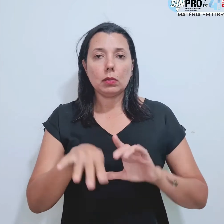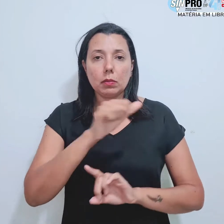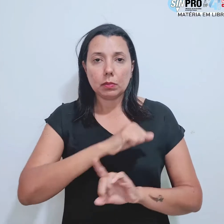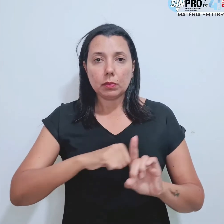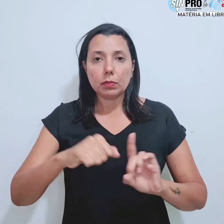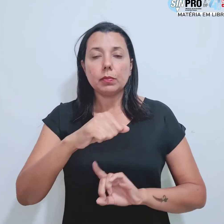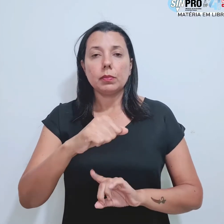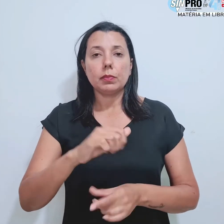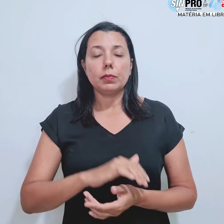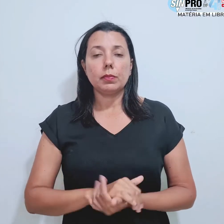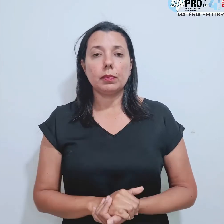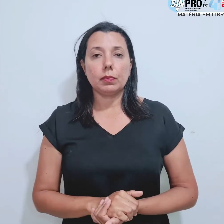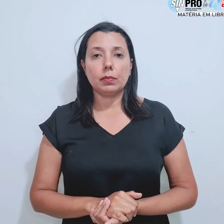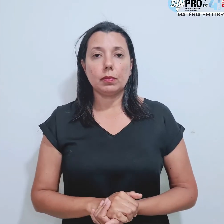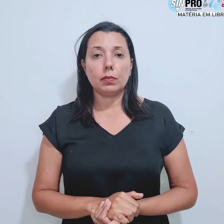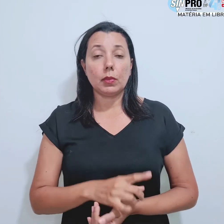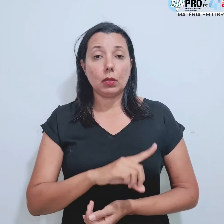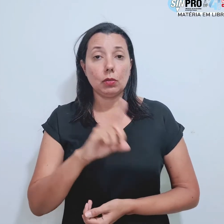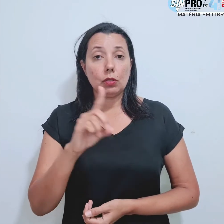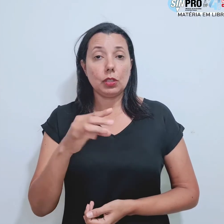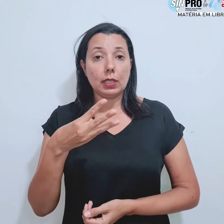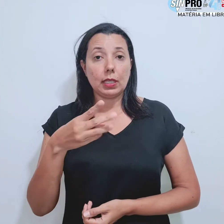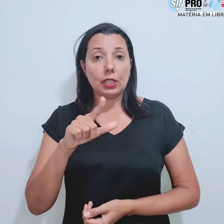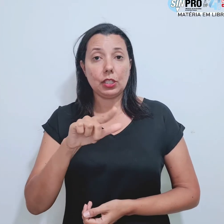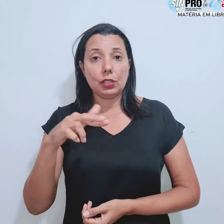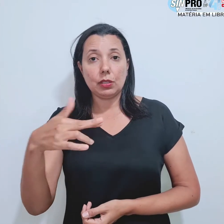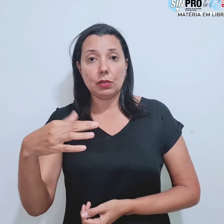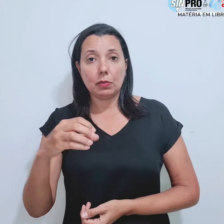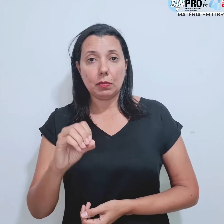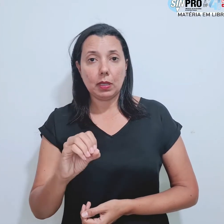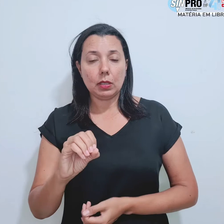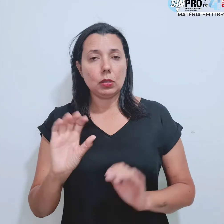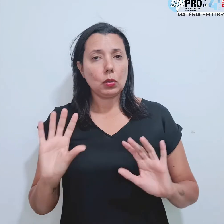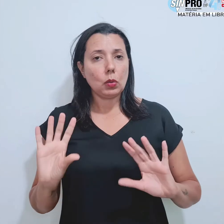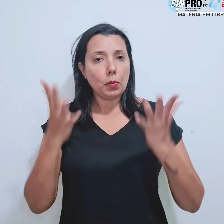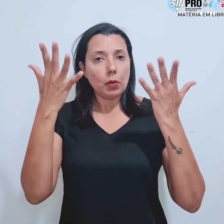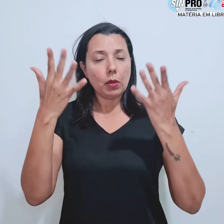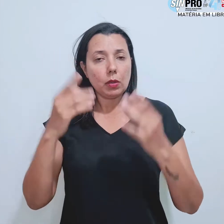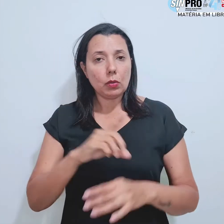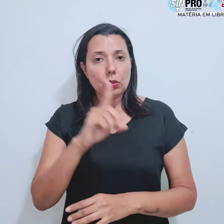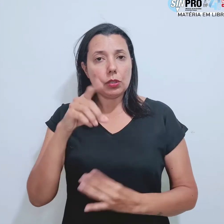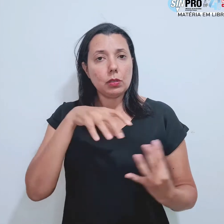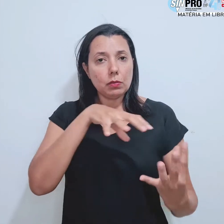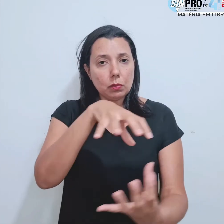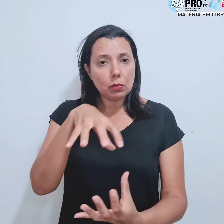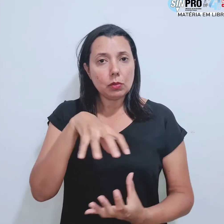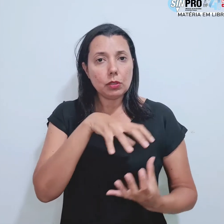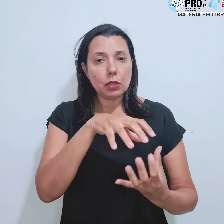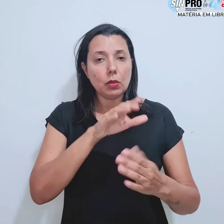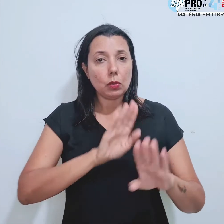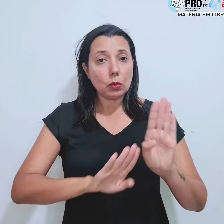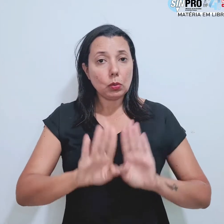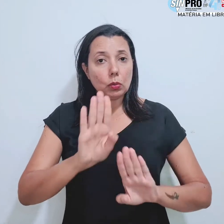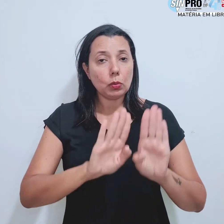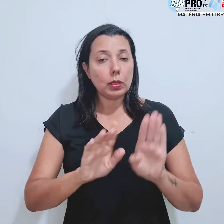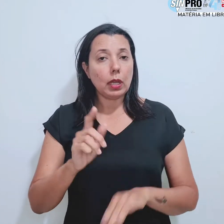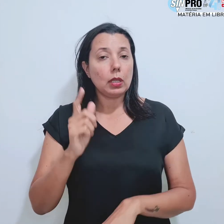social. No dia 3 de março, celebra-se o Dia Mundial do Cuidado